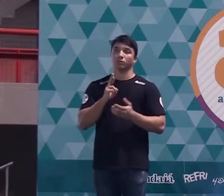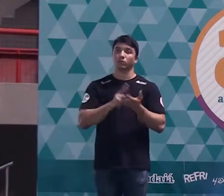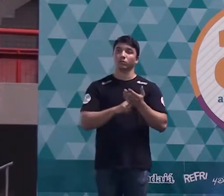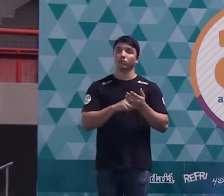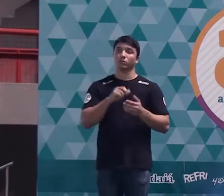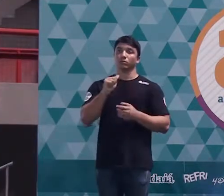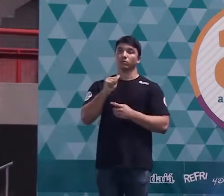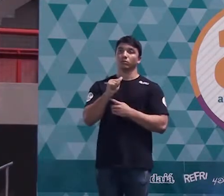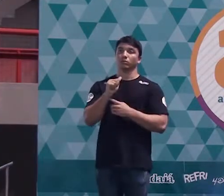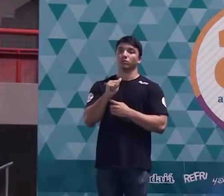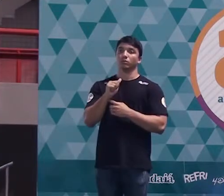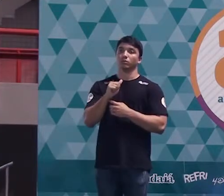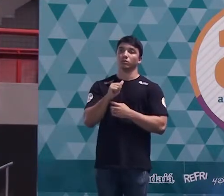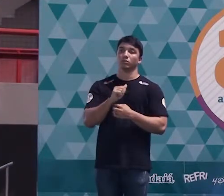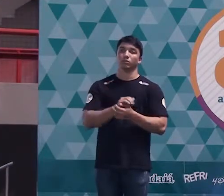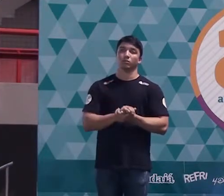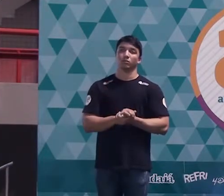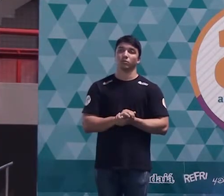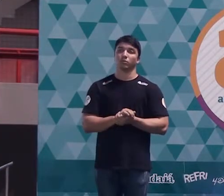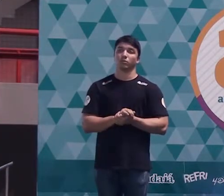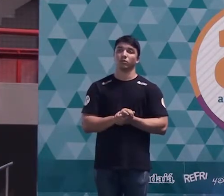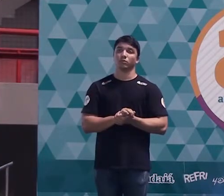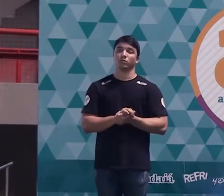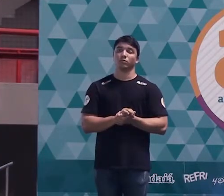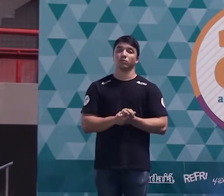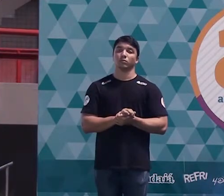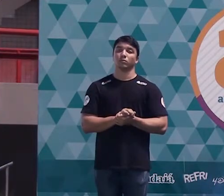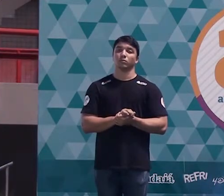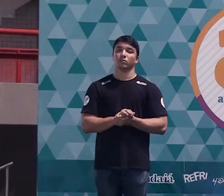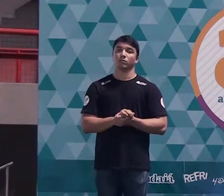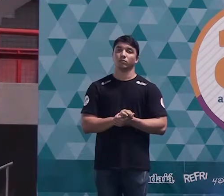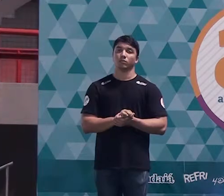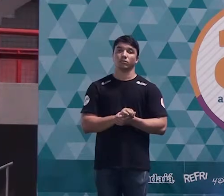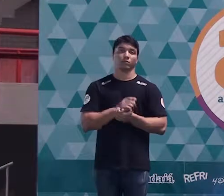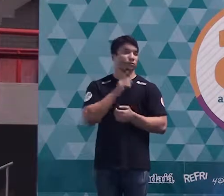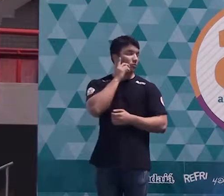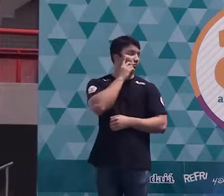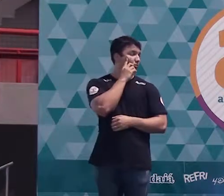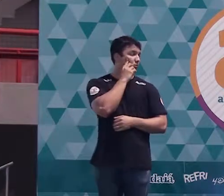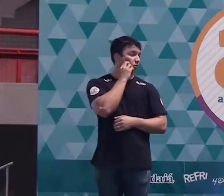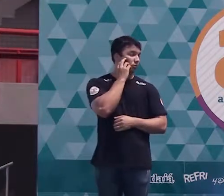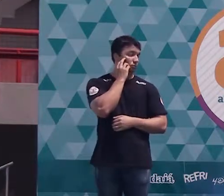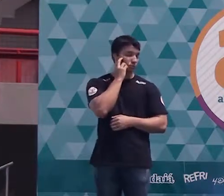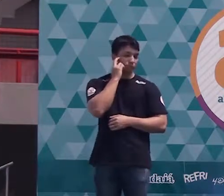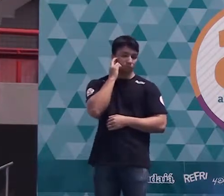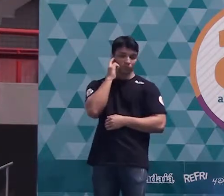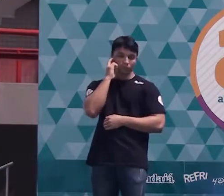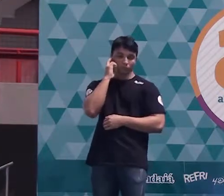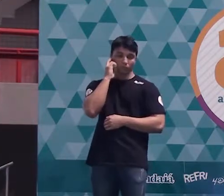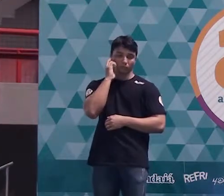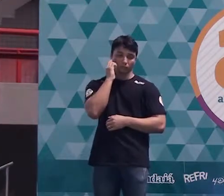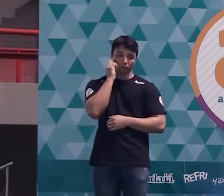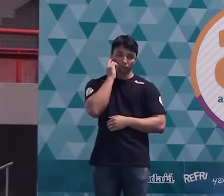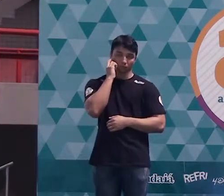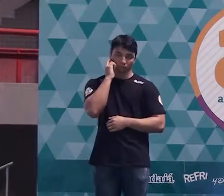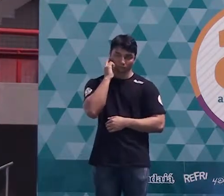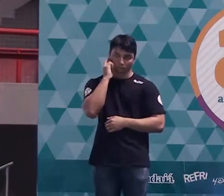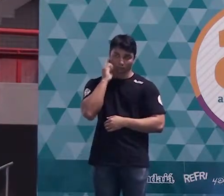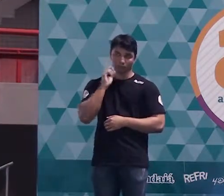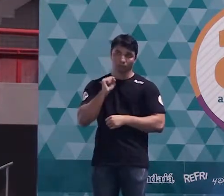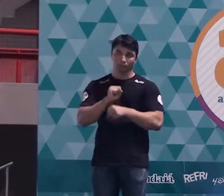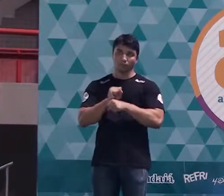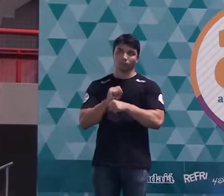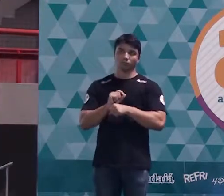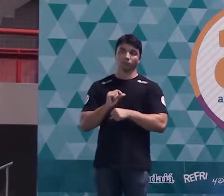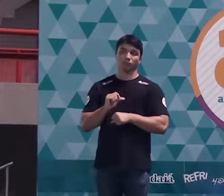opção A de amor. Bom, antes de a gente concluir, já está passando da hora, né? Eu disse que tinha uma notícia boa para vocês, é o